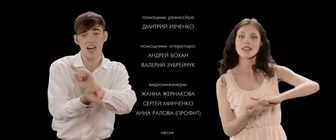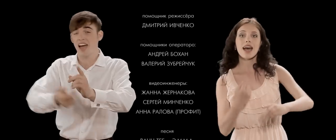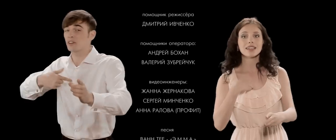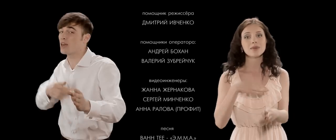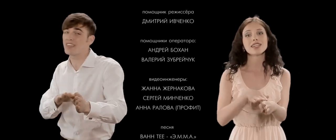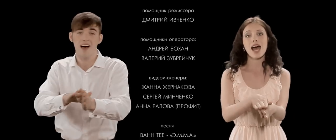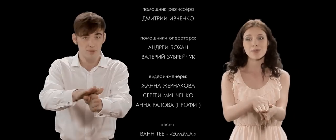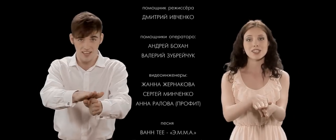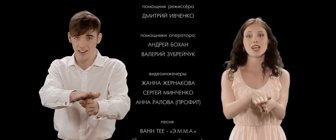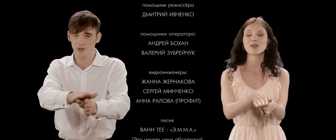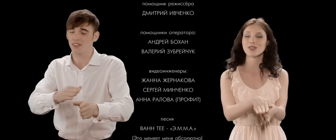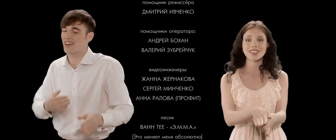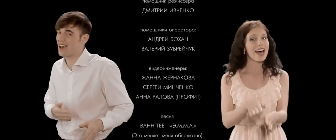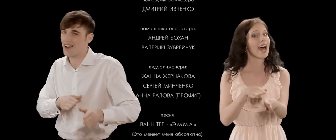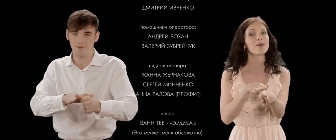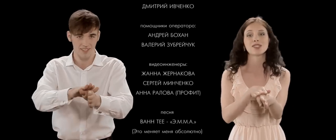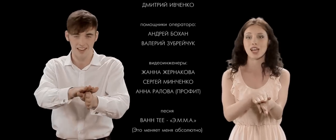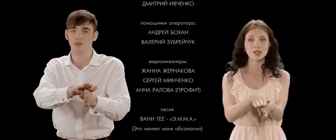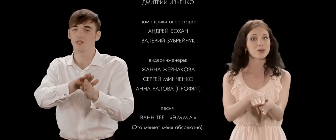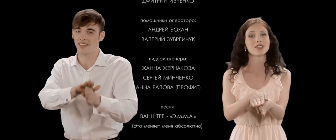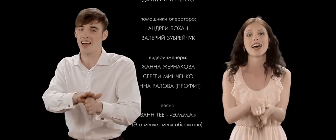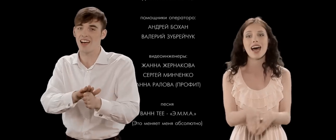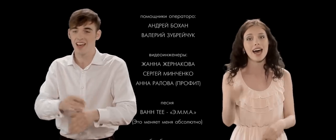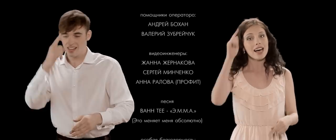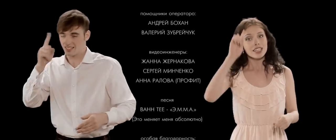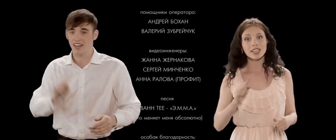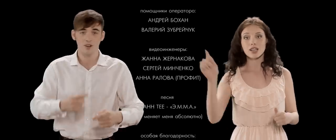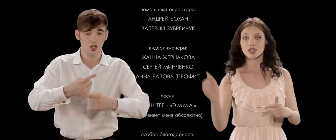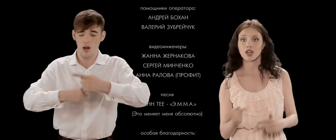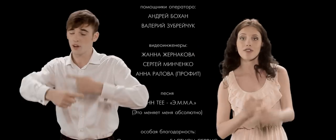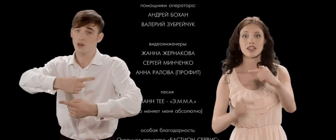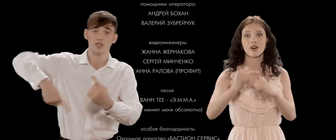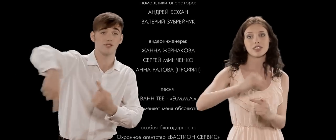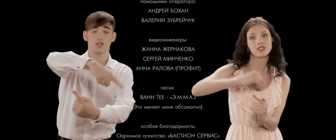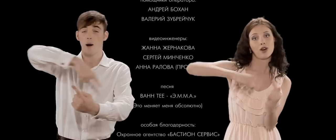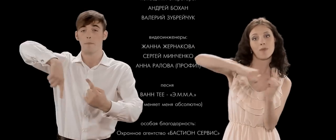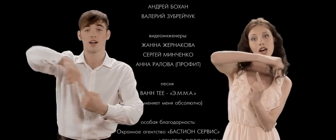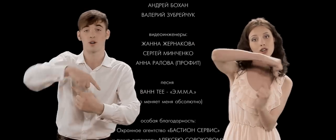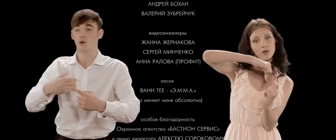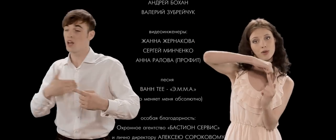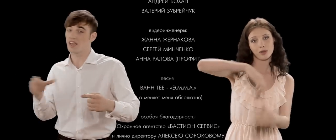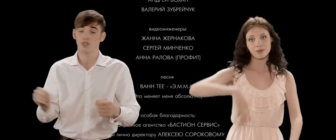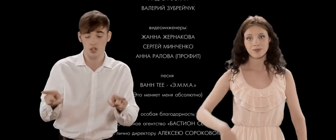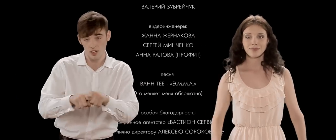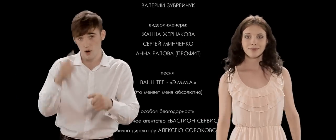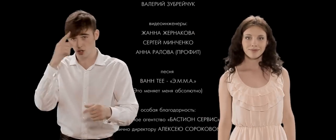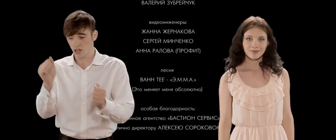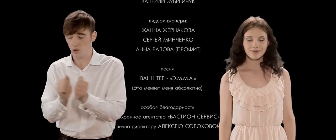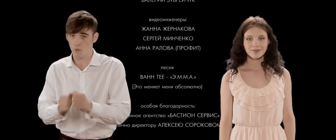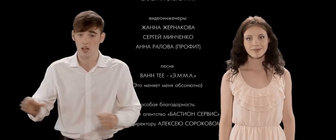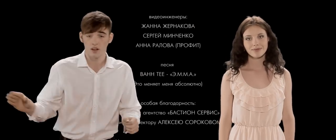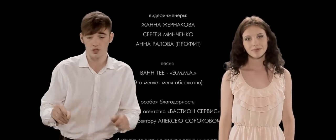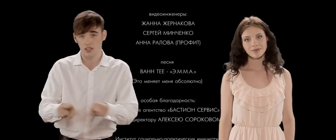Это меняет меня абсолютно, абсолютно. Знаю, что вернется все по кругу. Я все